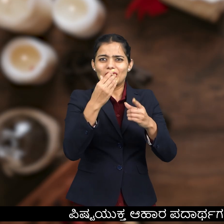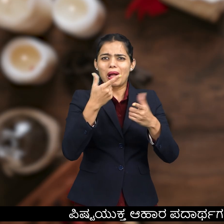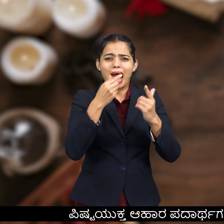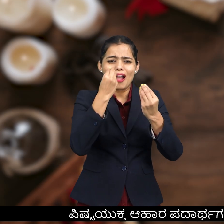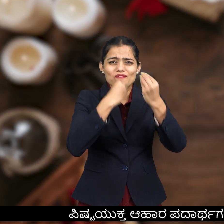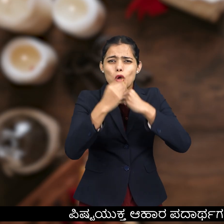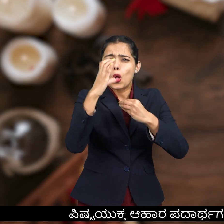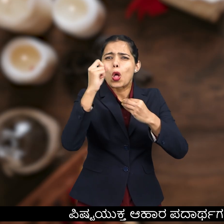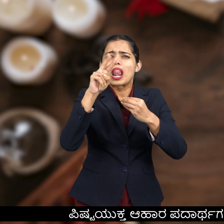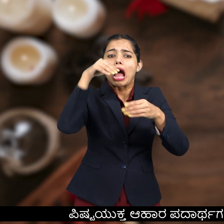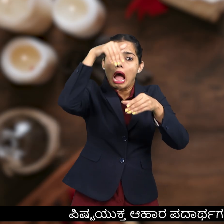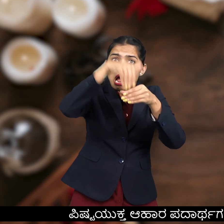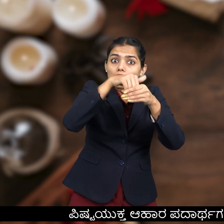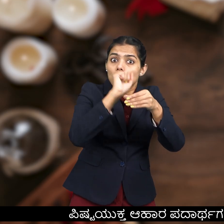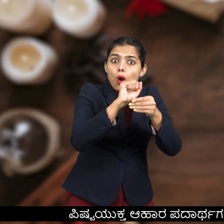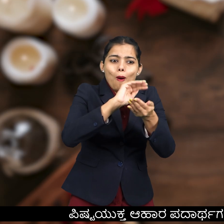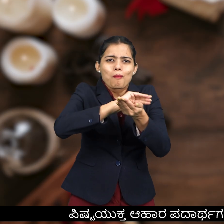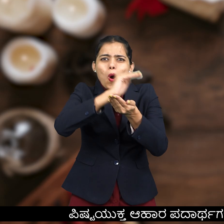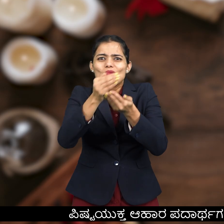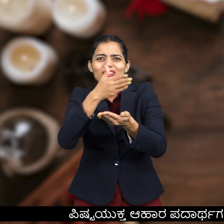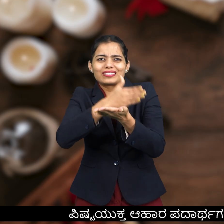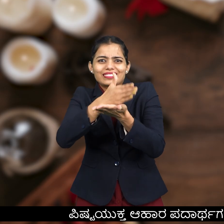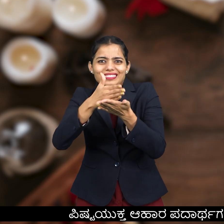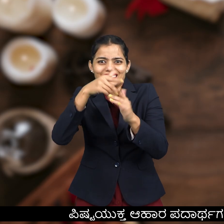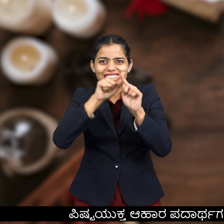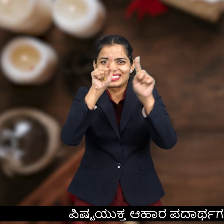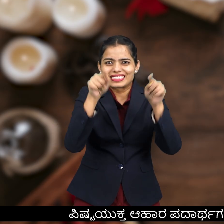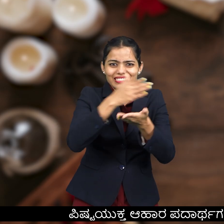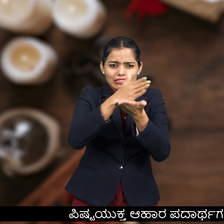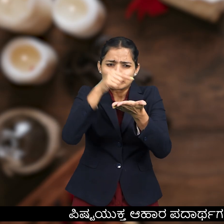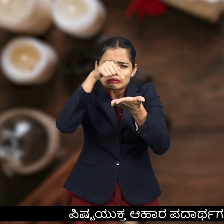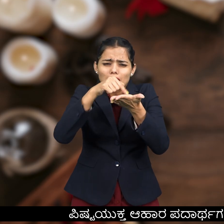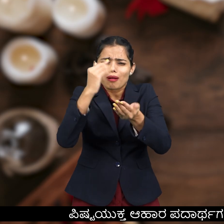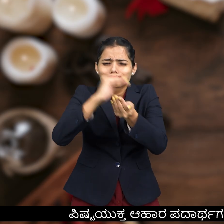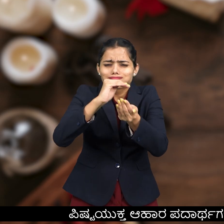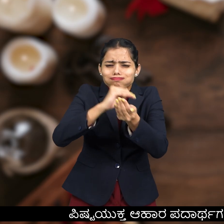ಪಿಷ್ಟಯುಕ್ತ ಆಹಾರ ಪದಾರ್ಥಗಳಿಂದ ಆಹಾರವನ್ನು ಪಡೆಯುತ್ತಾರೆ.